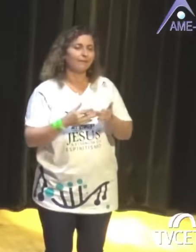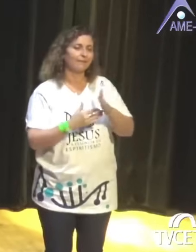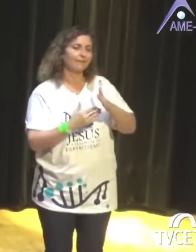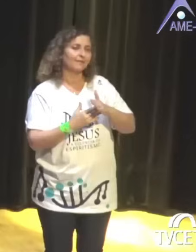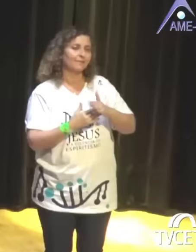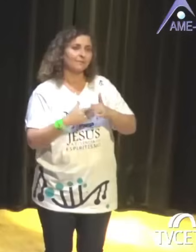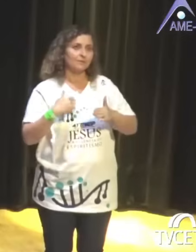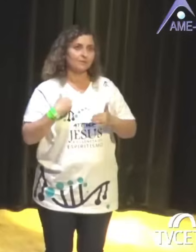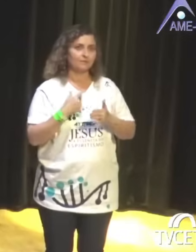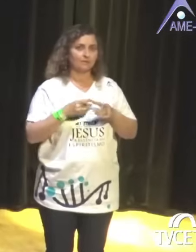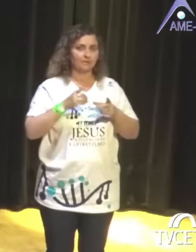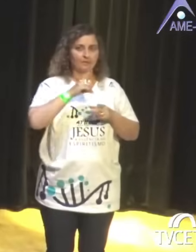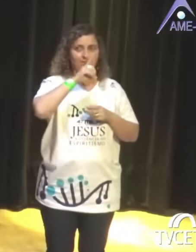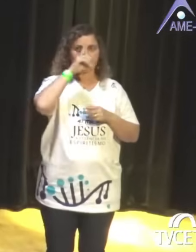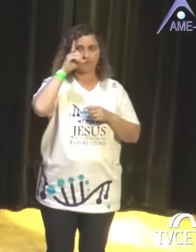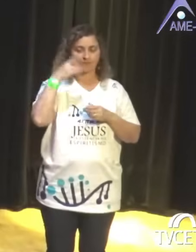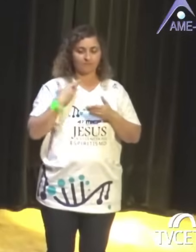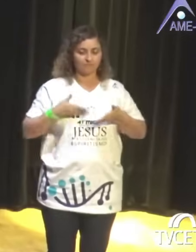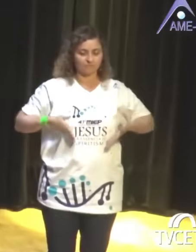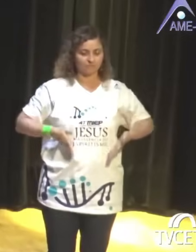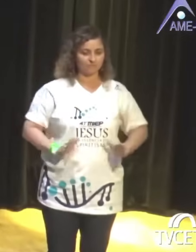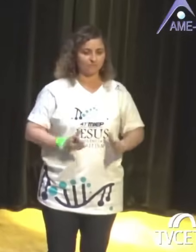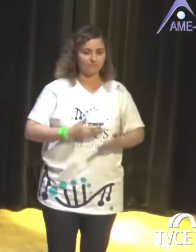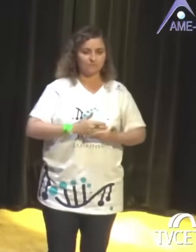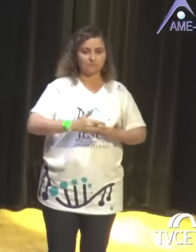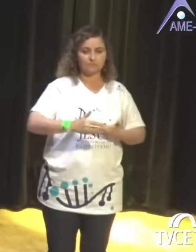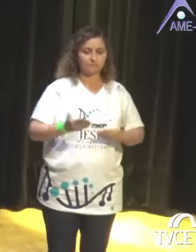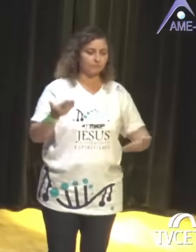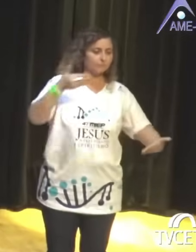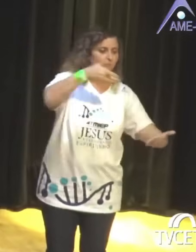nasceram ao dia do